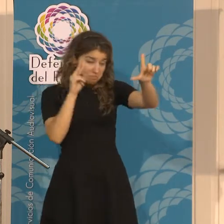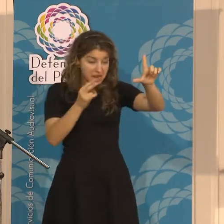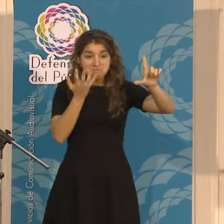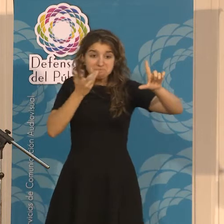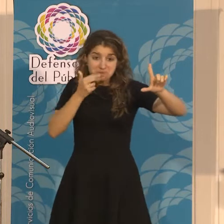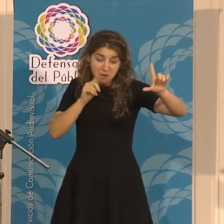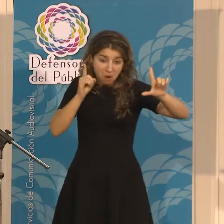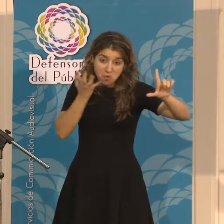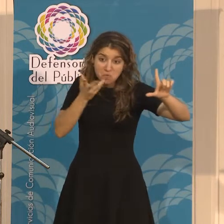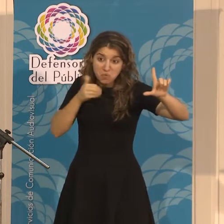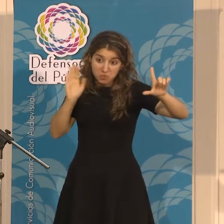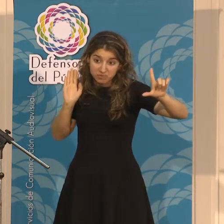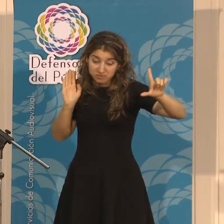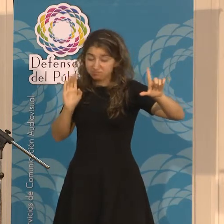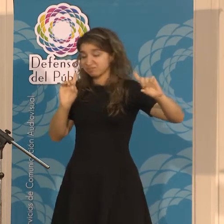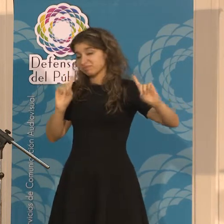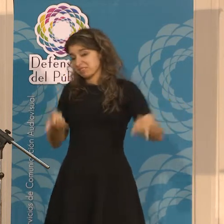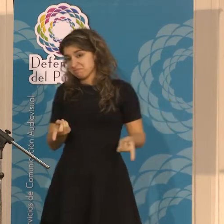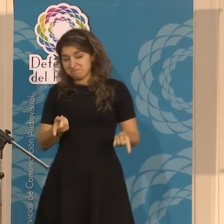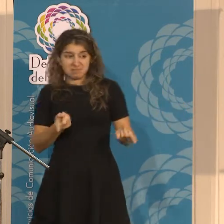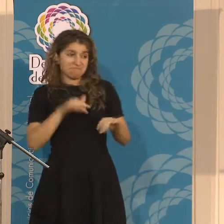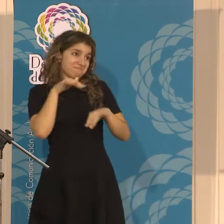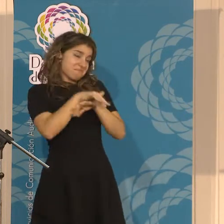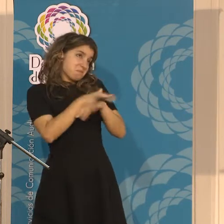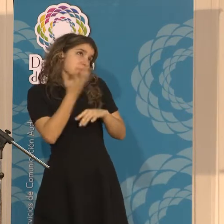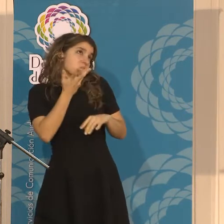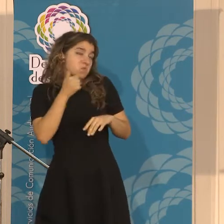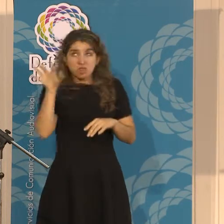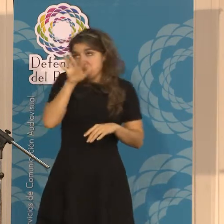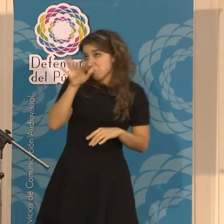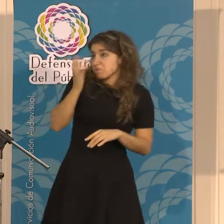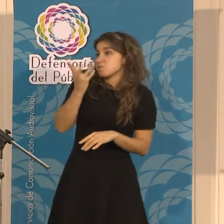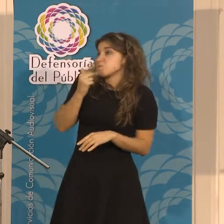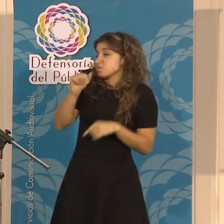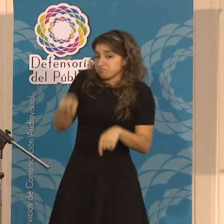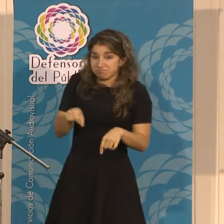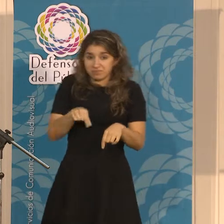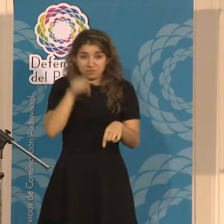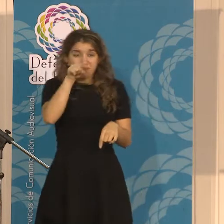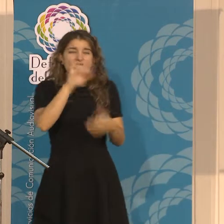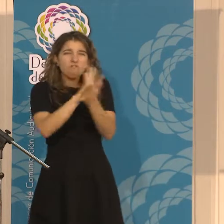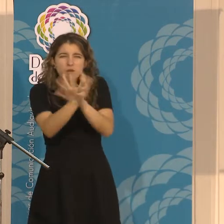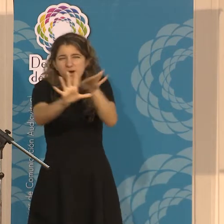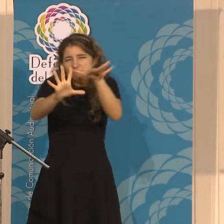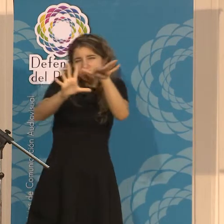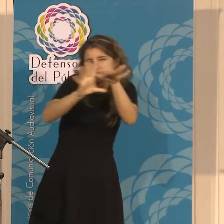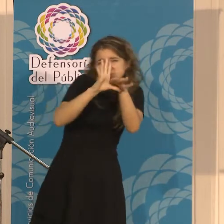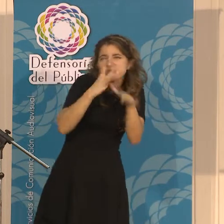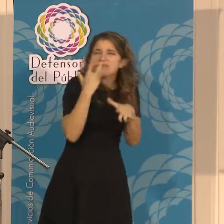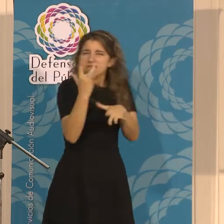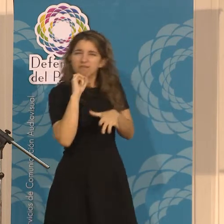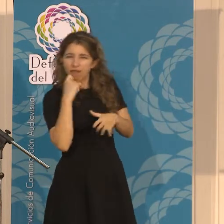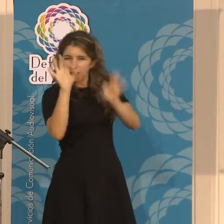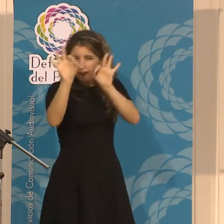pero también me gustaría escuchar programas hechos en nuestras regiones con esos resultados estéticos con esas calidades en